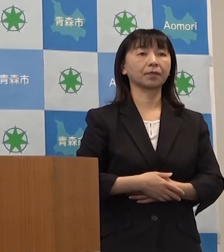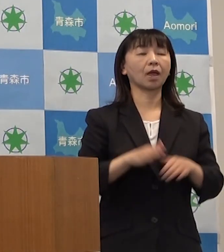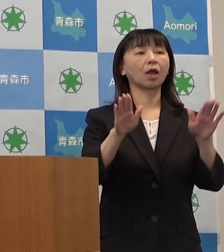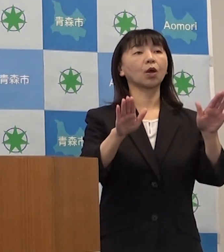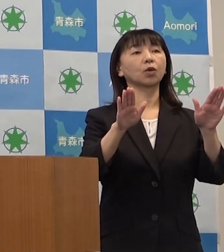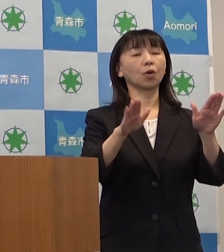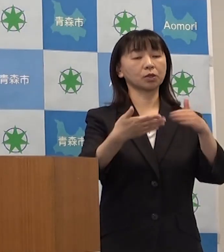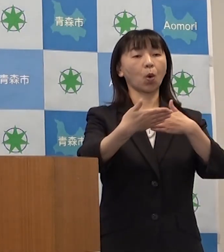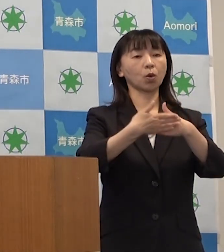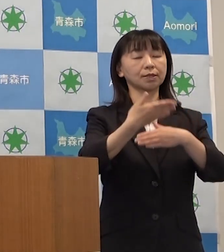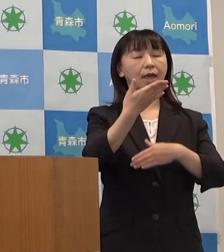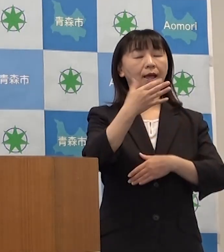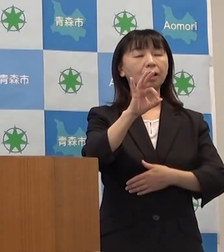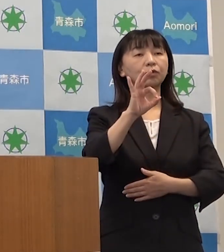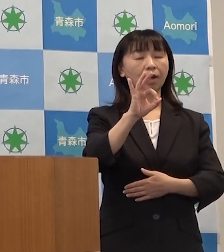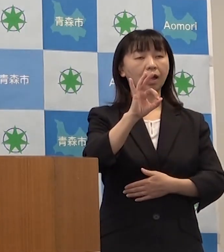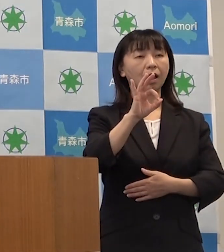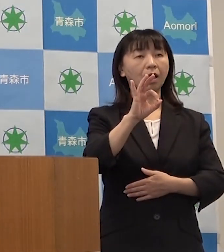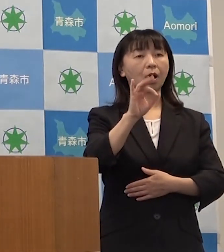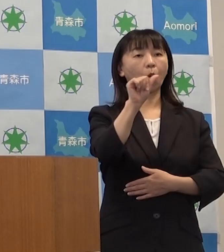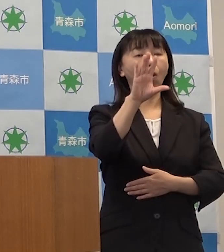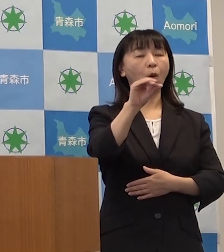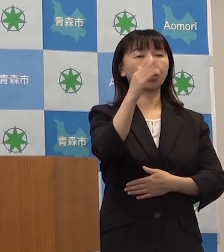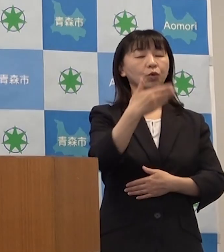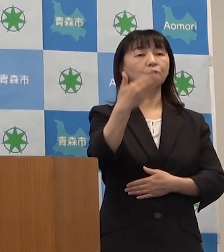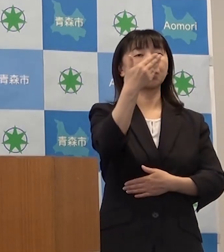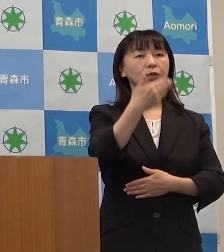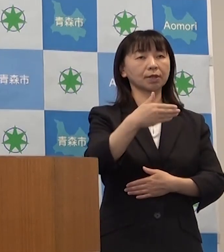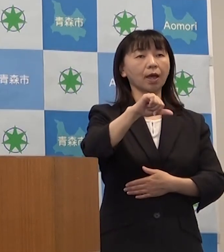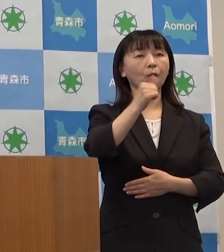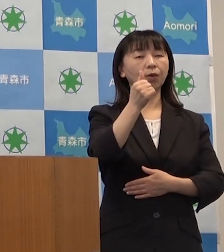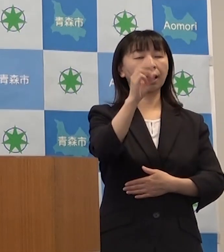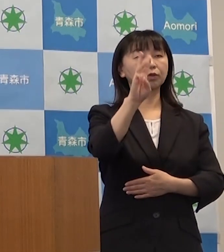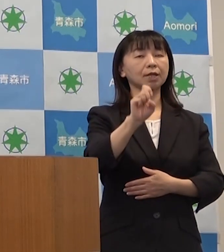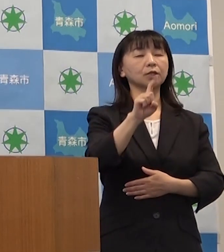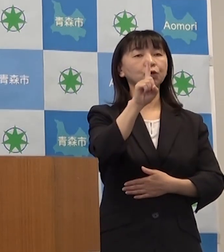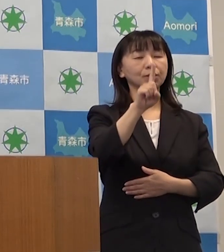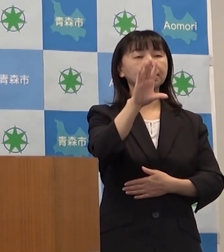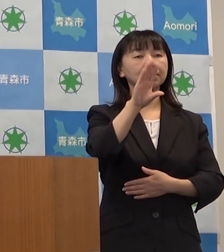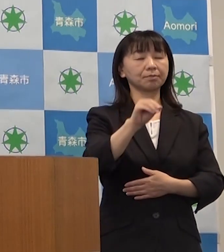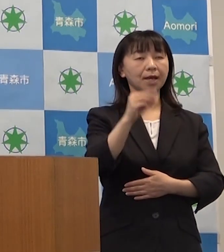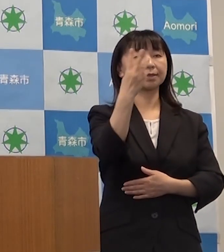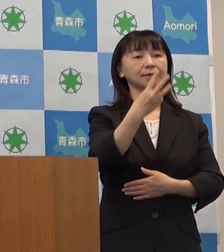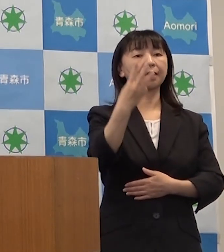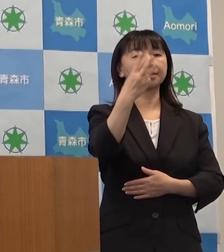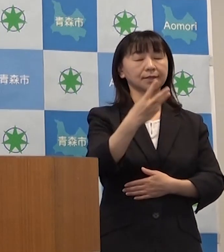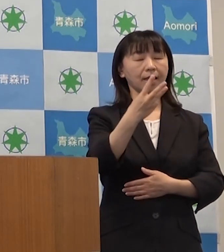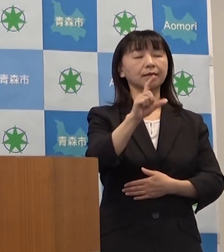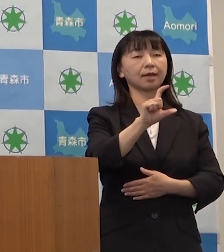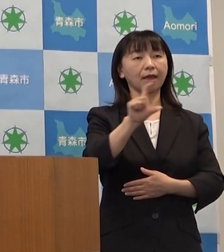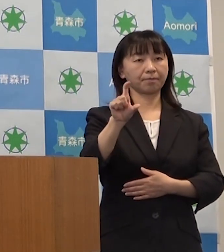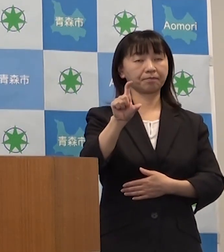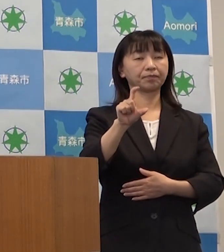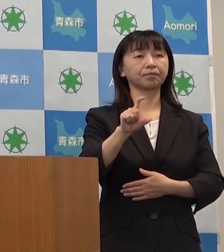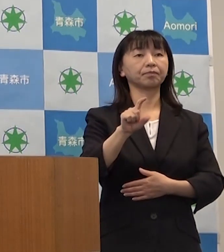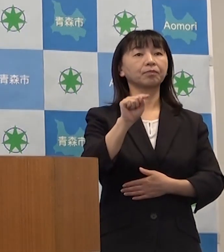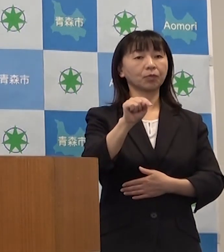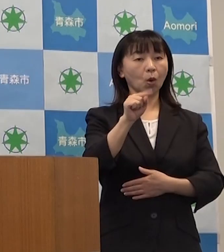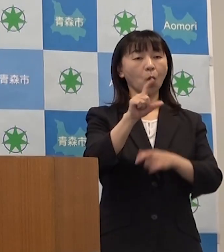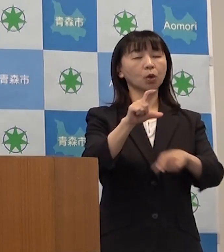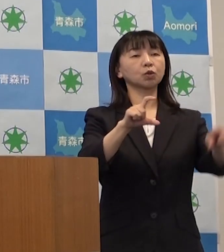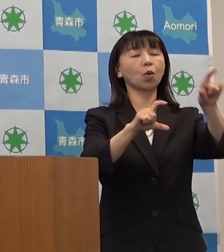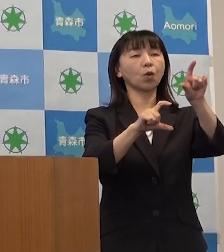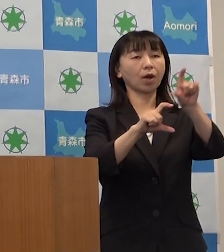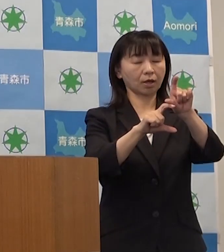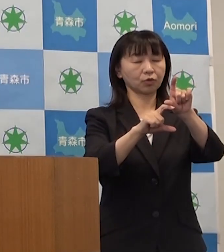今回の補正額は5億9531万3000円の増額